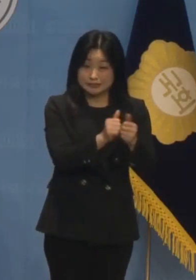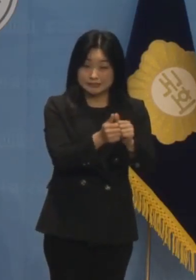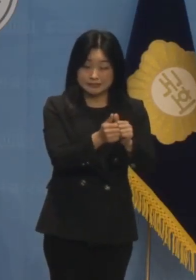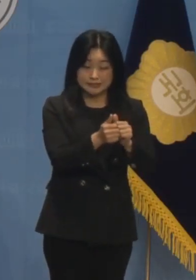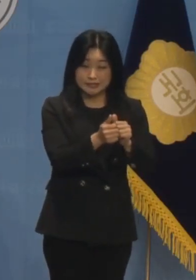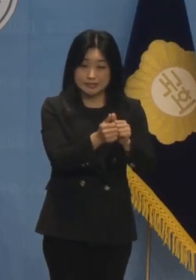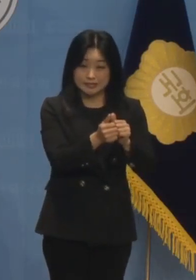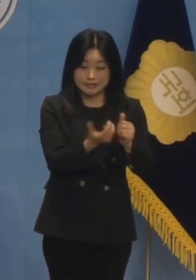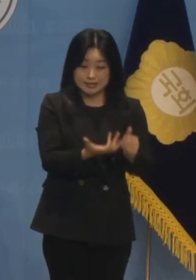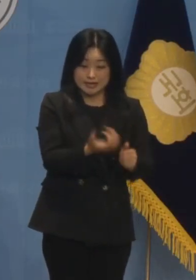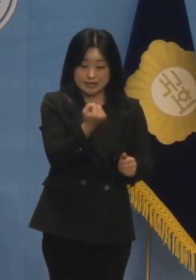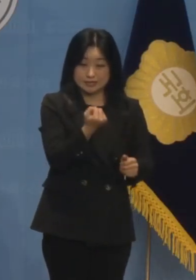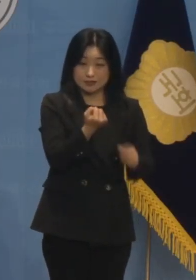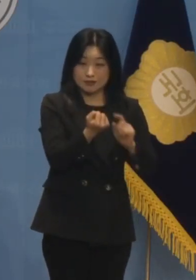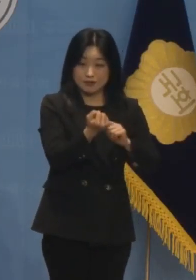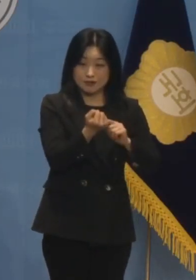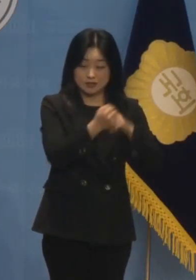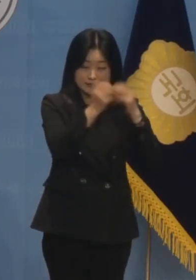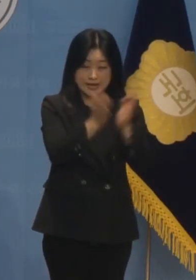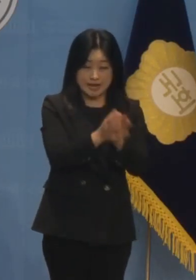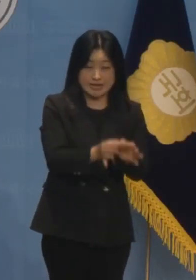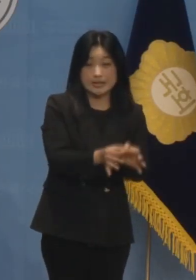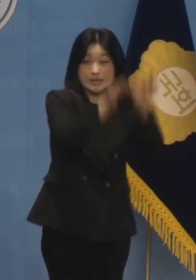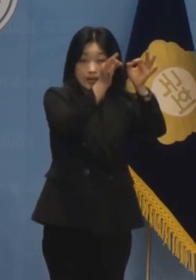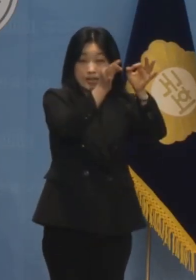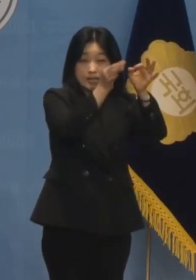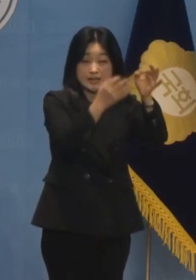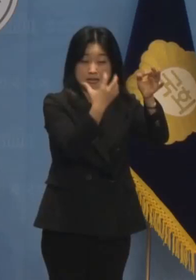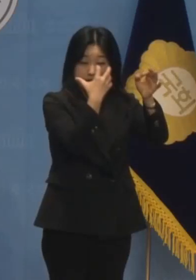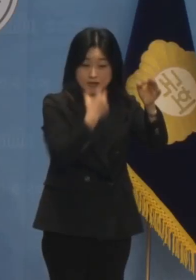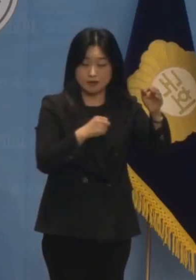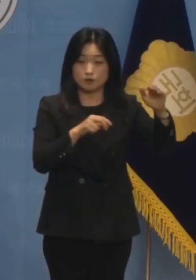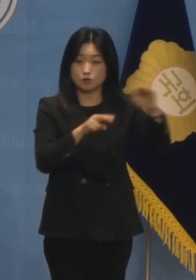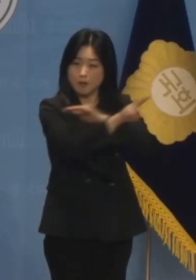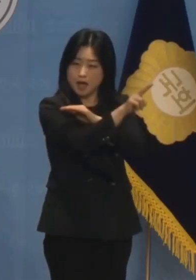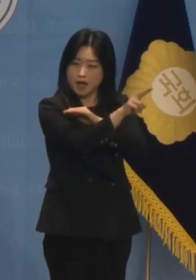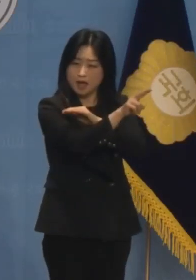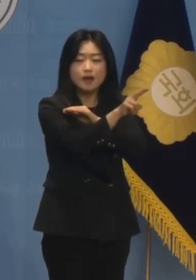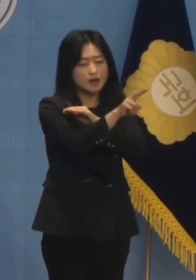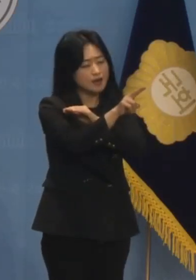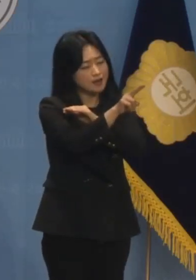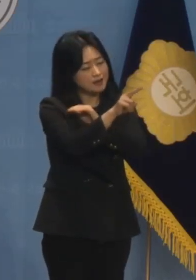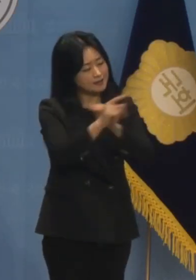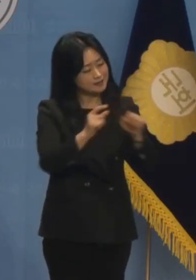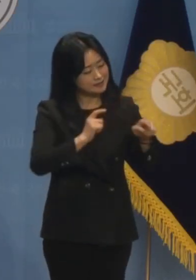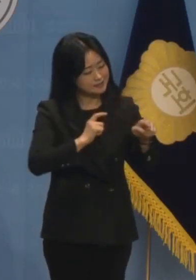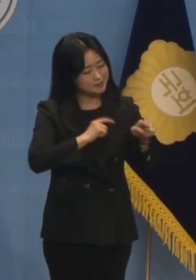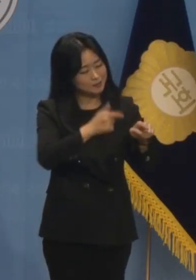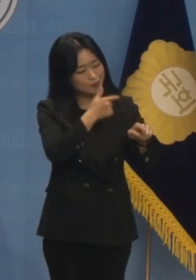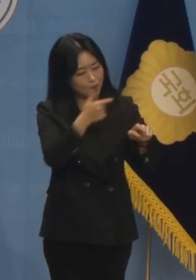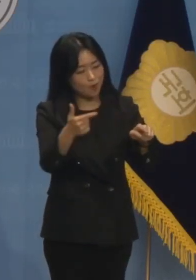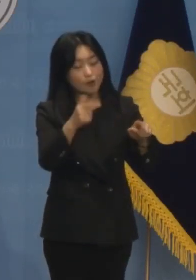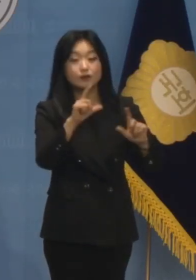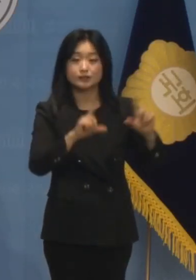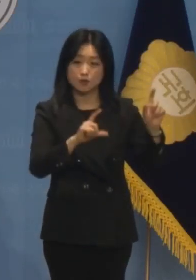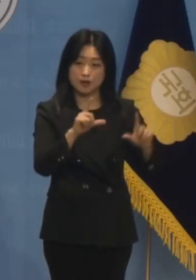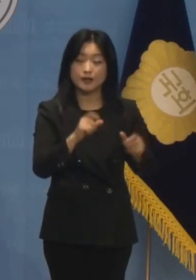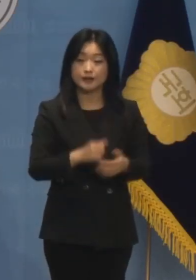혹시 작전 세력의 마지막 탈출 전략이 시작된 것은 아닌지 의구심이